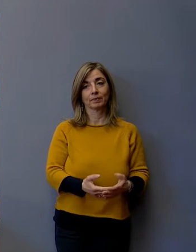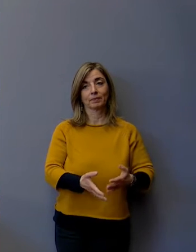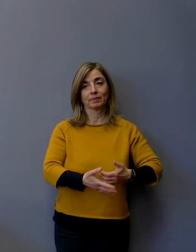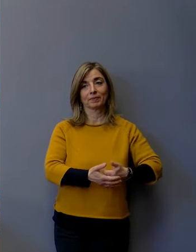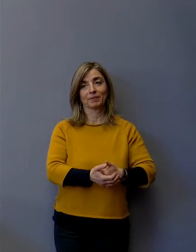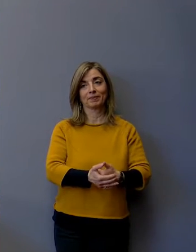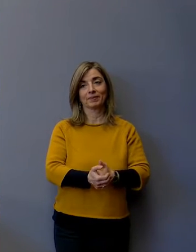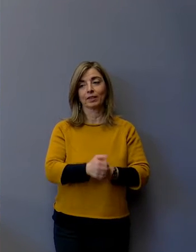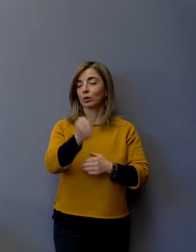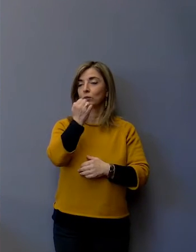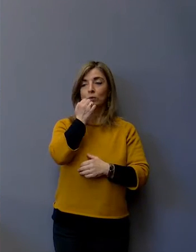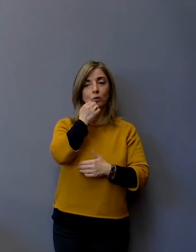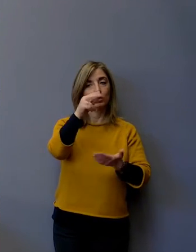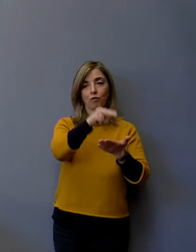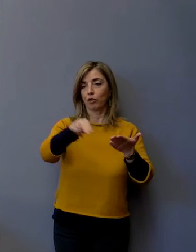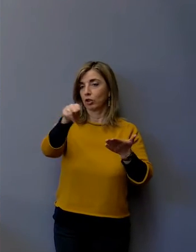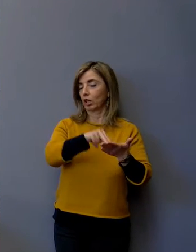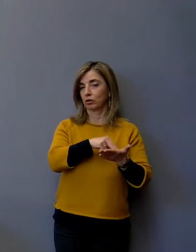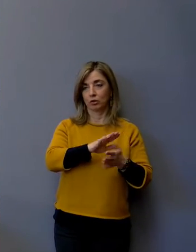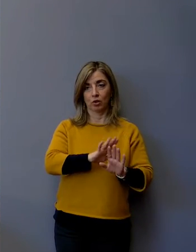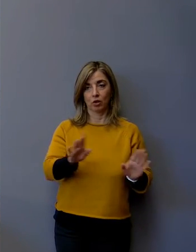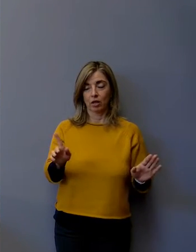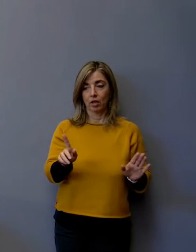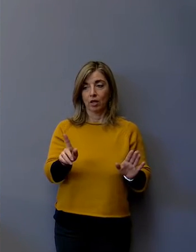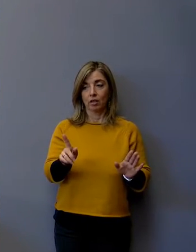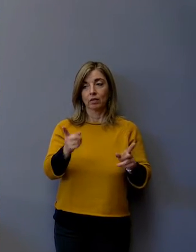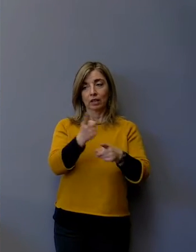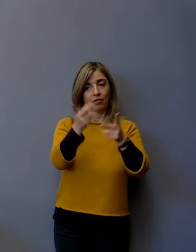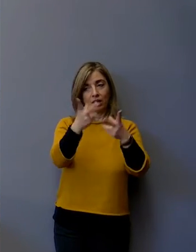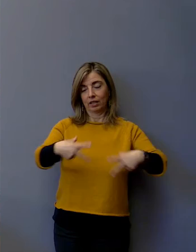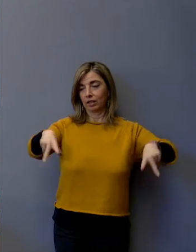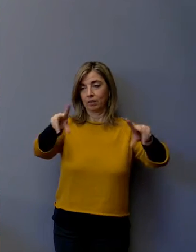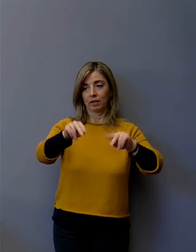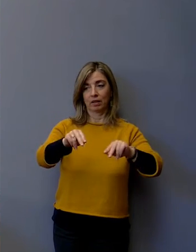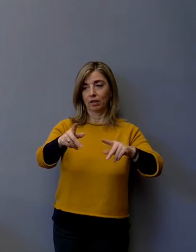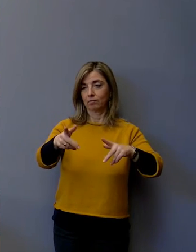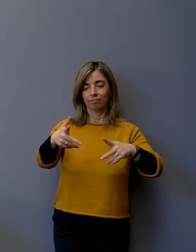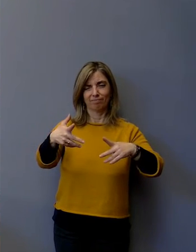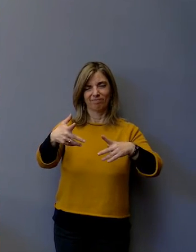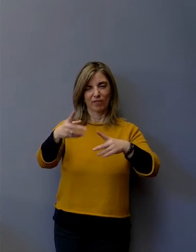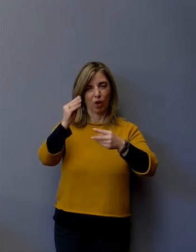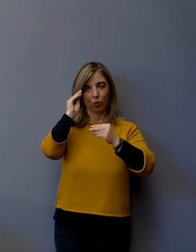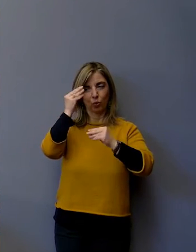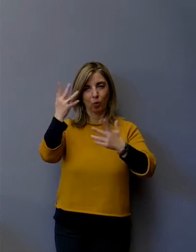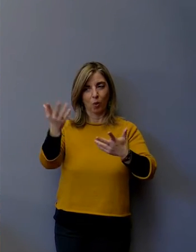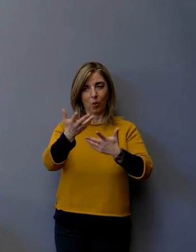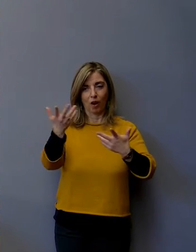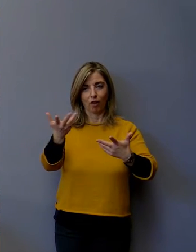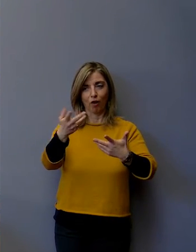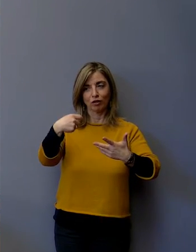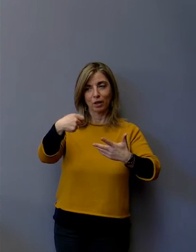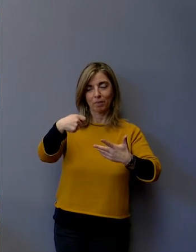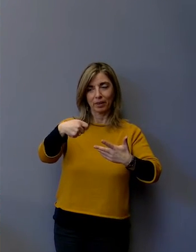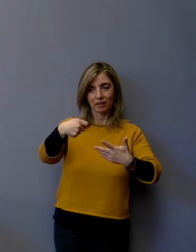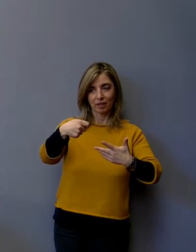chiedo scusa annulliamo la votazione la ripetiamo perché mi avete mi avete un trabocchetto al presidente il voto il parere favorevole ma lo volete